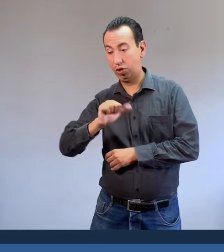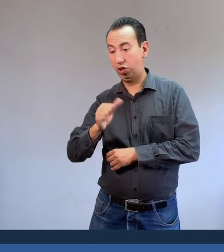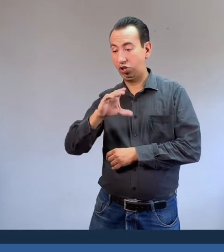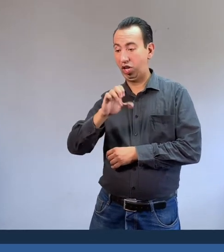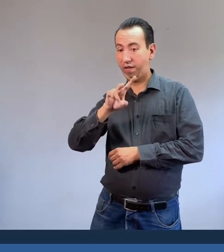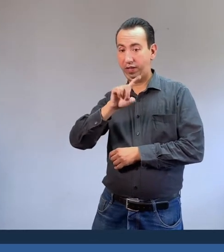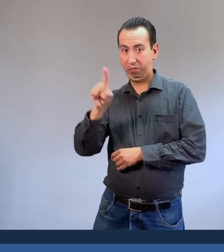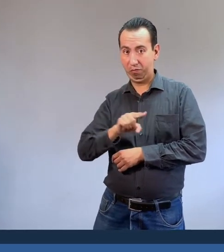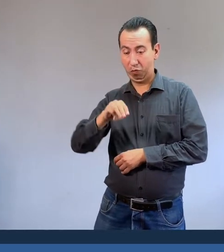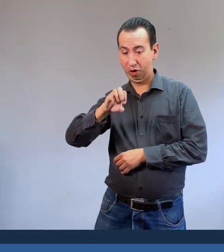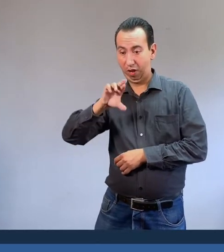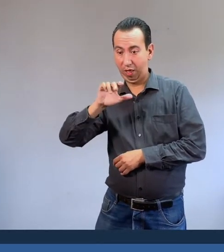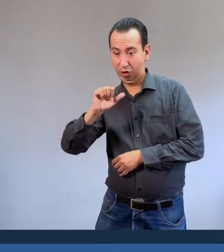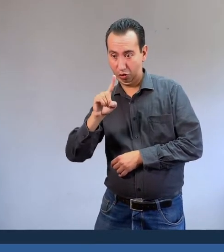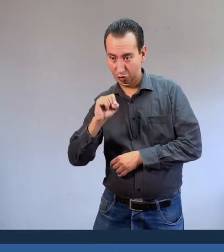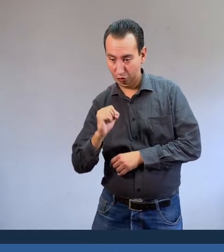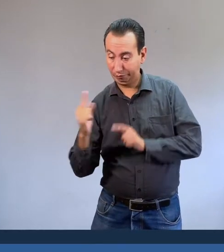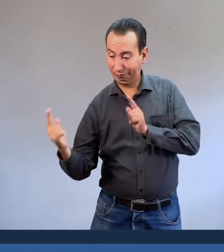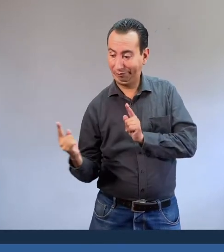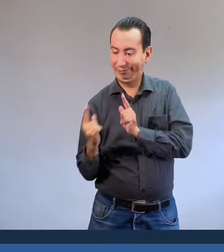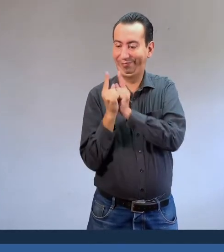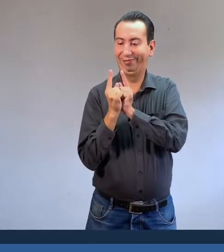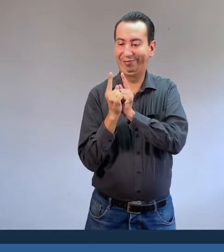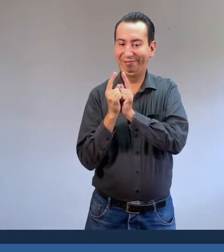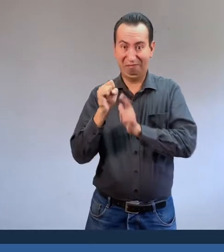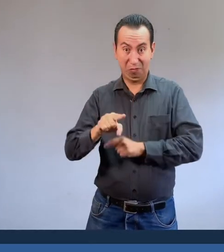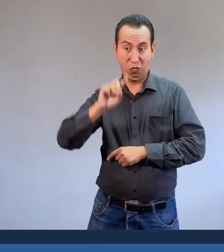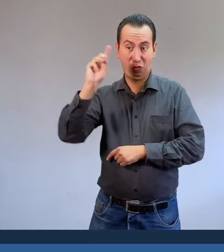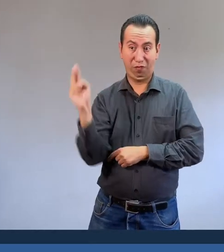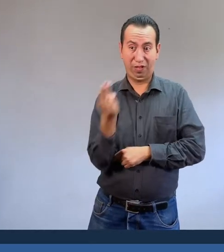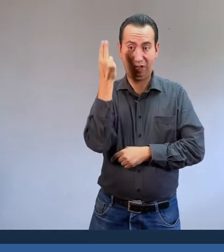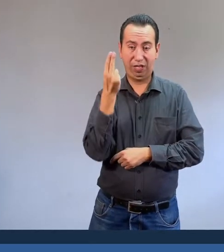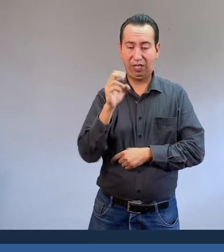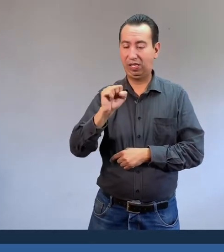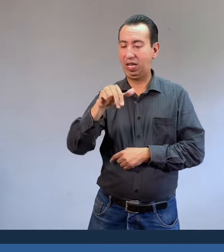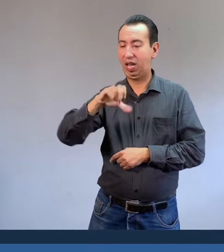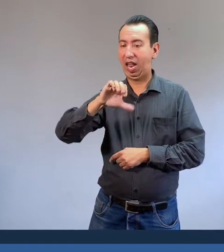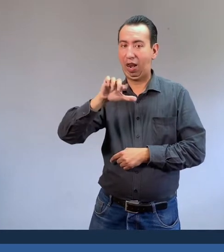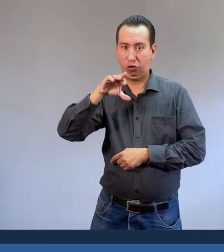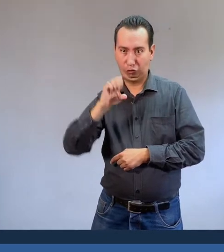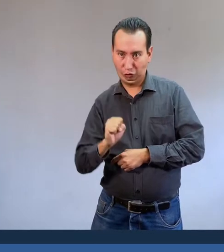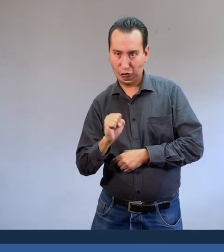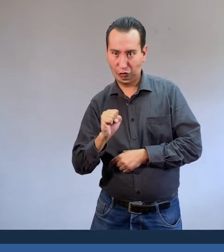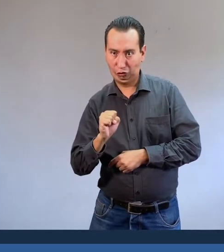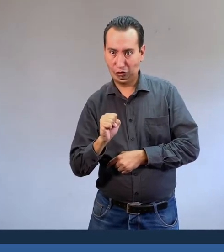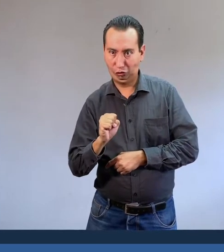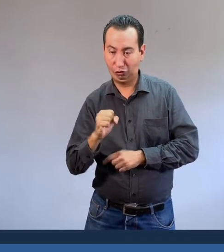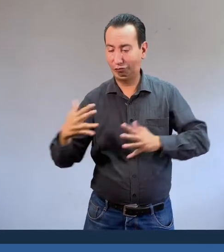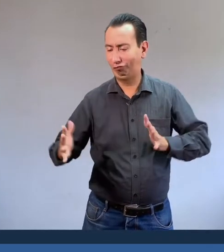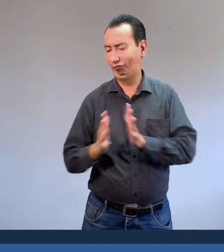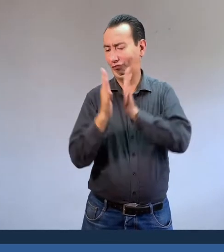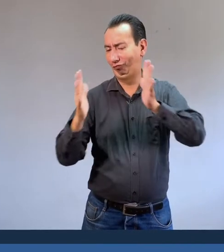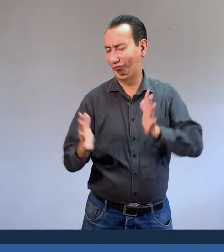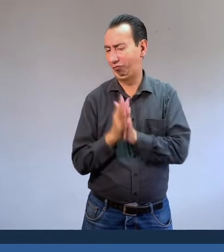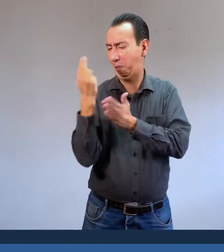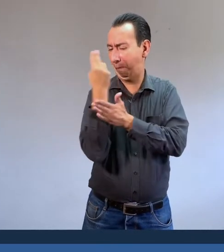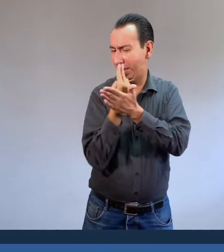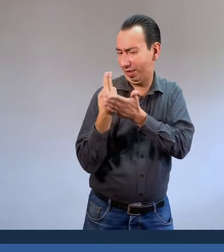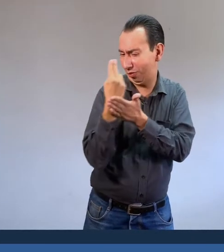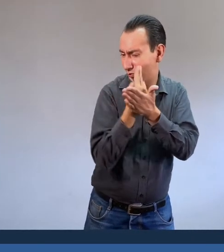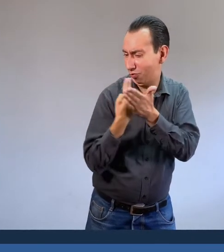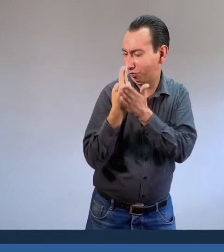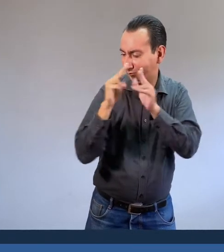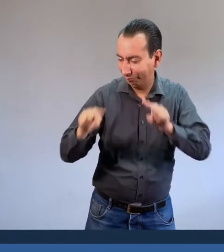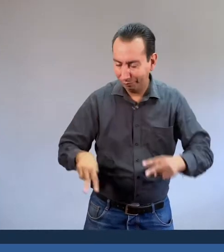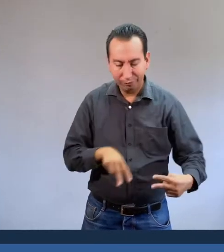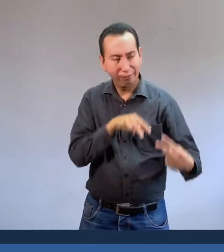estudiante en la Academia de San Carlos, asistió a un concurso de dibujo en el que José participó. En ese evento, Olga y José se vieron por